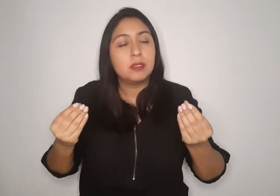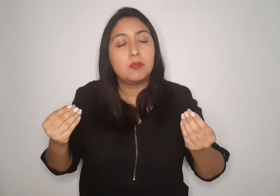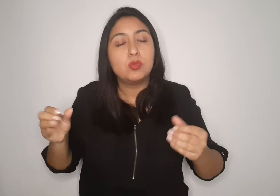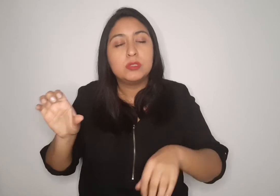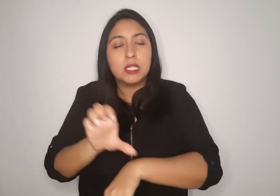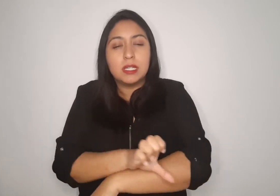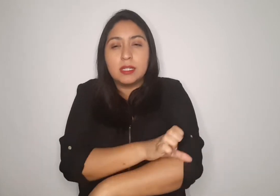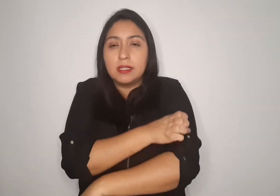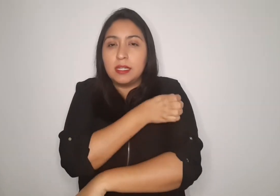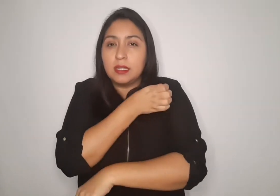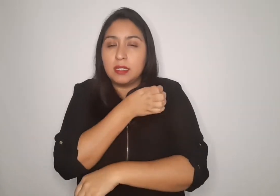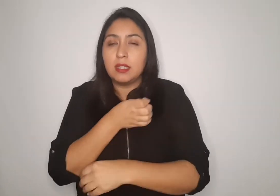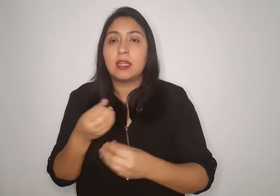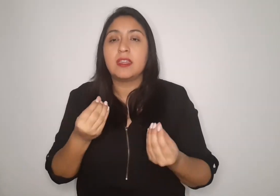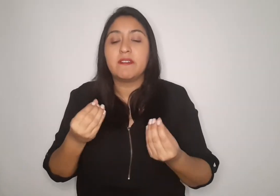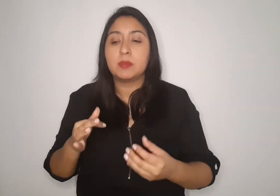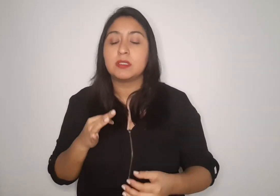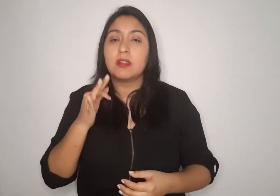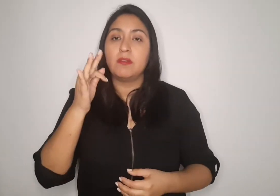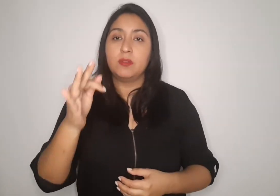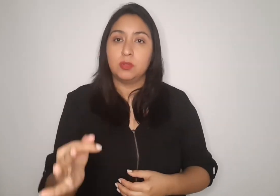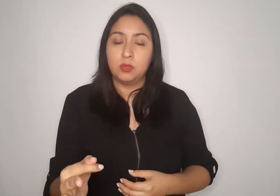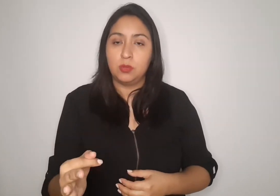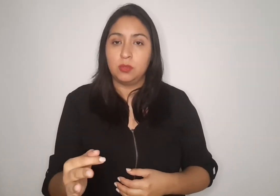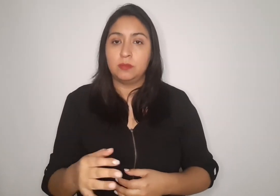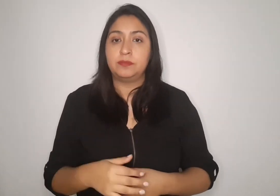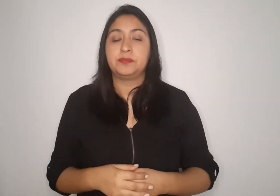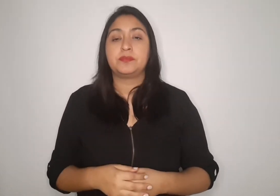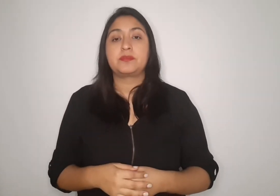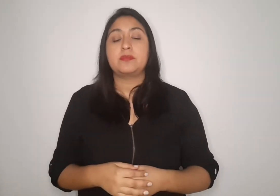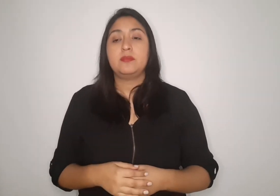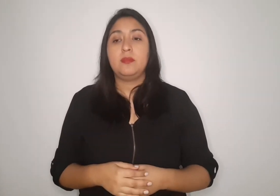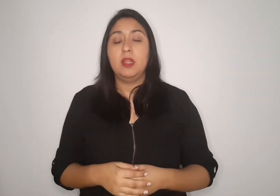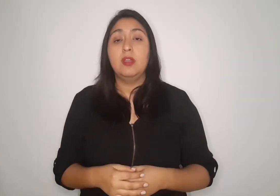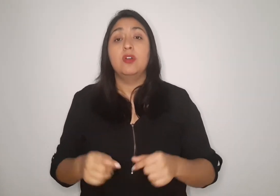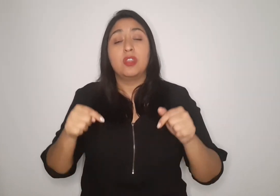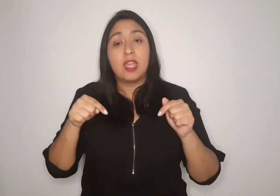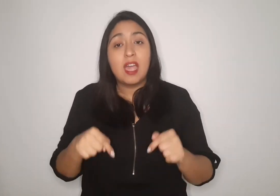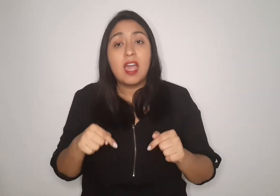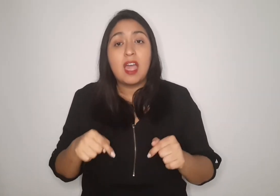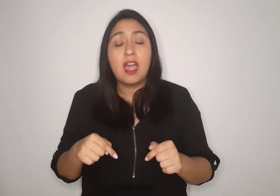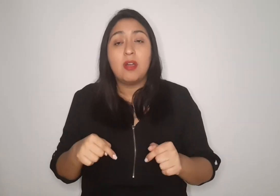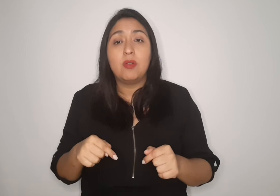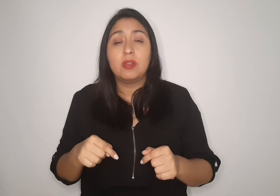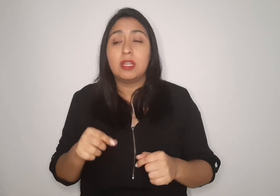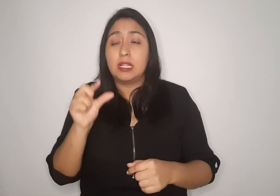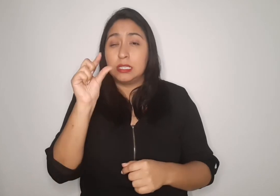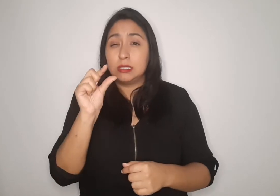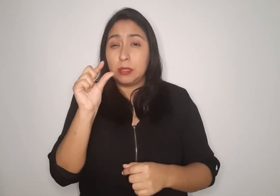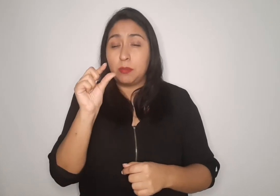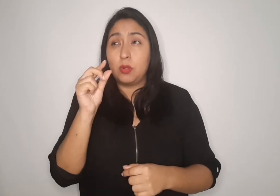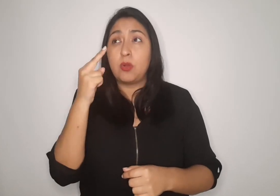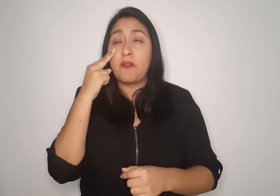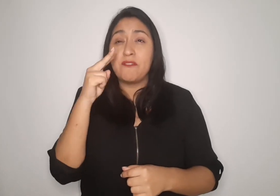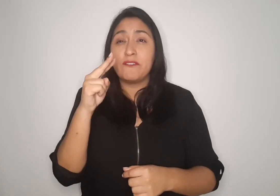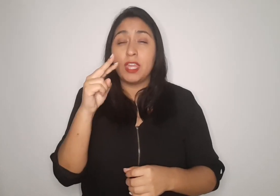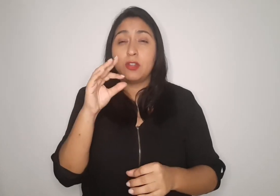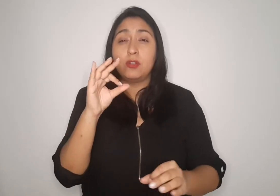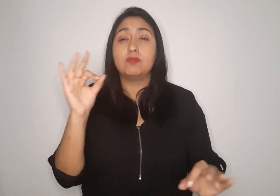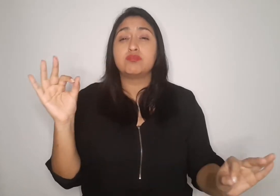sobre todo para lo que viene. Y lo que viene es algo que ustedes ya vivieron hace poco, cuando vieron el cielo y el eclipse